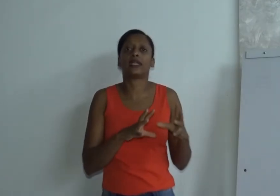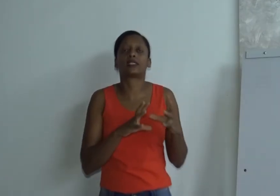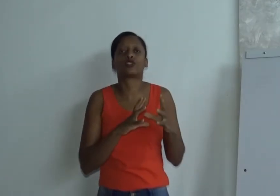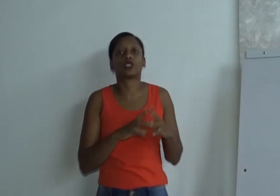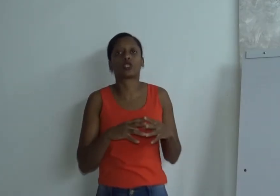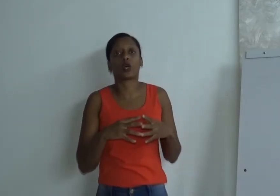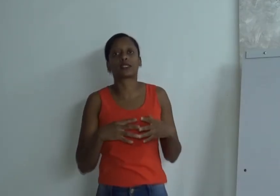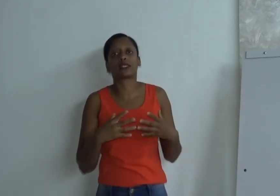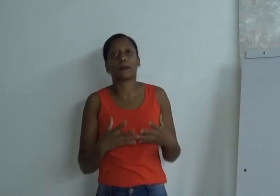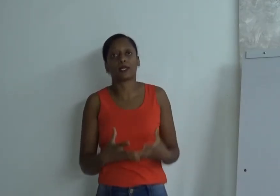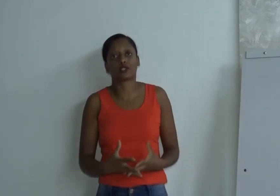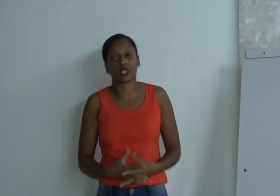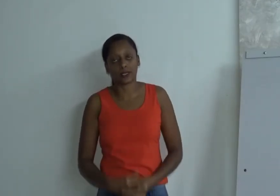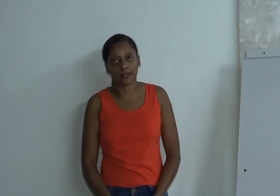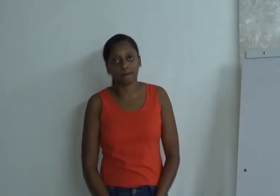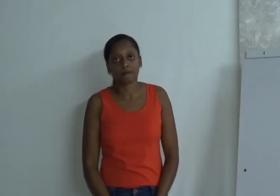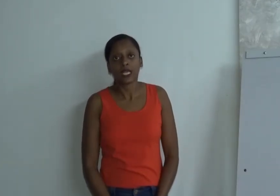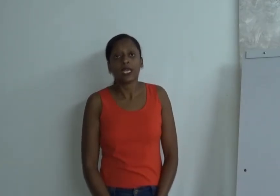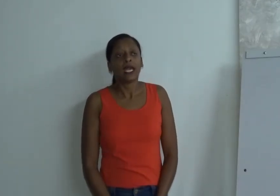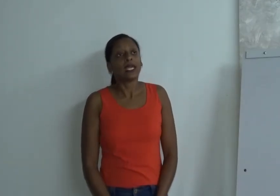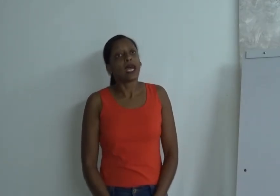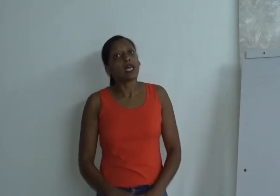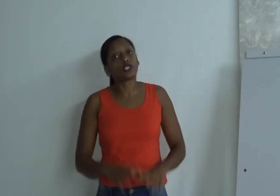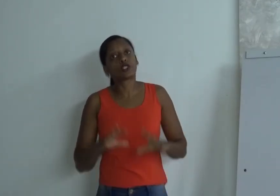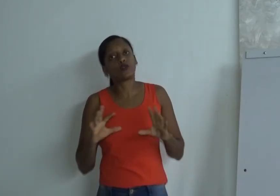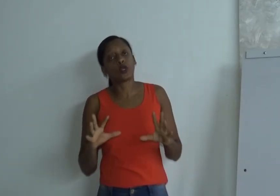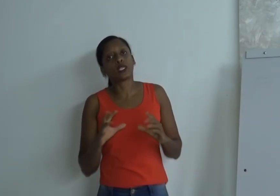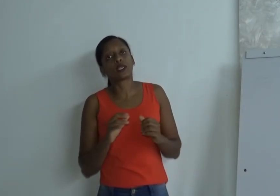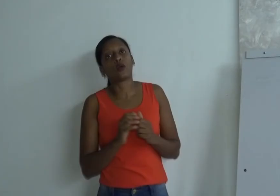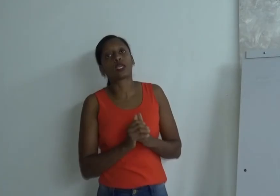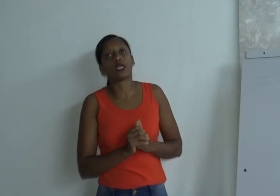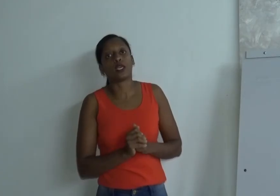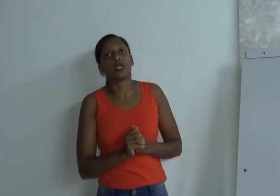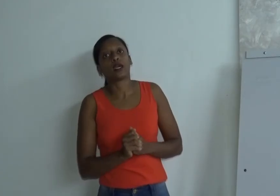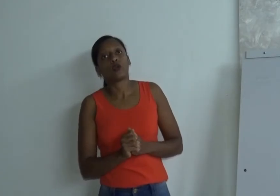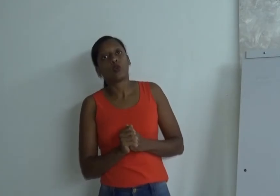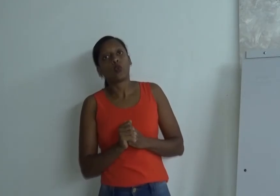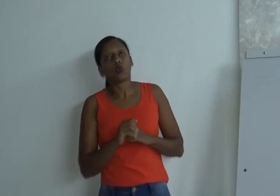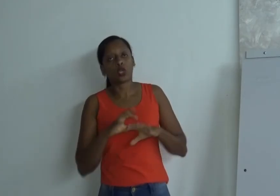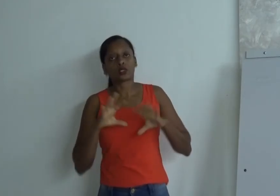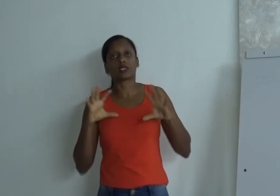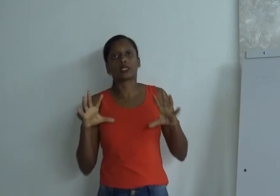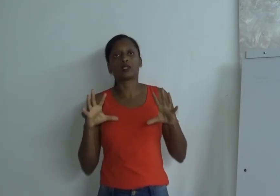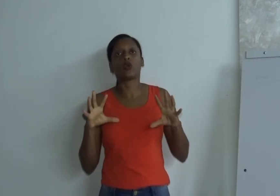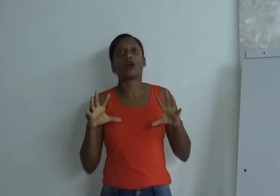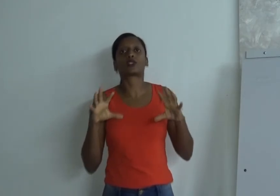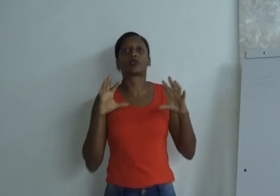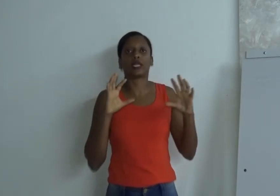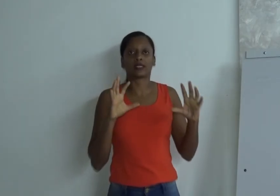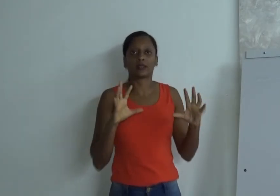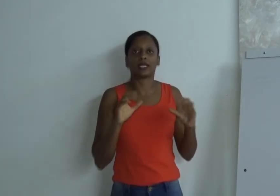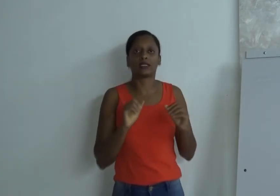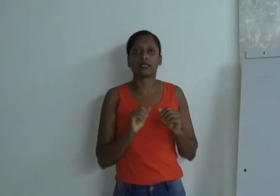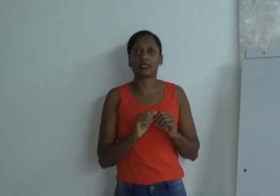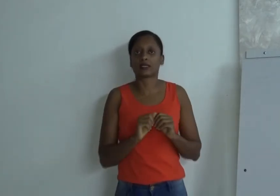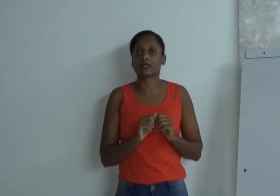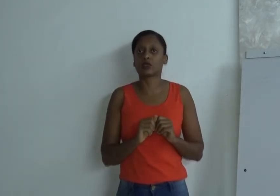cristais de hidroxiapatita. A gente viu então que o nosso tecido ósseo tem essa matriz